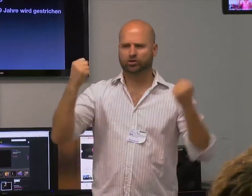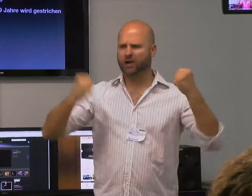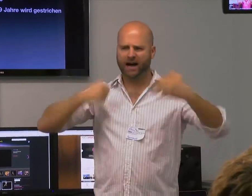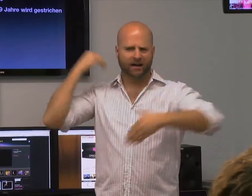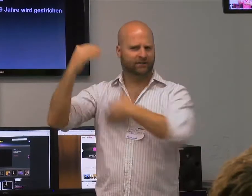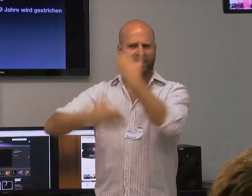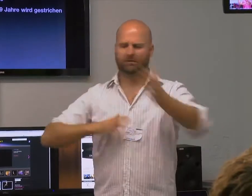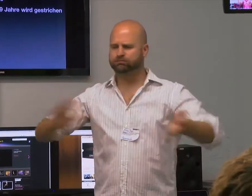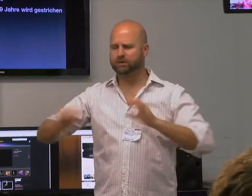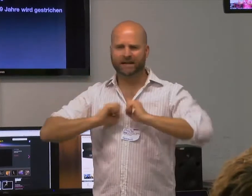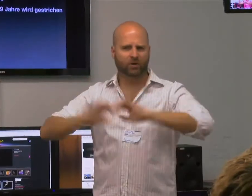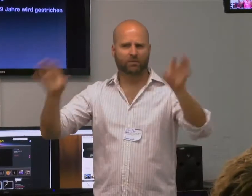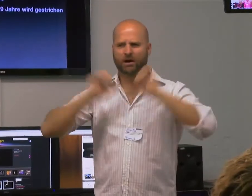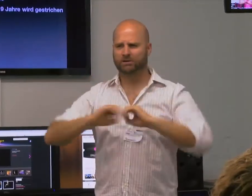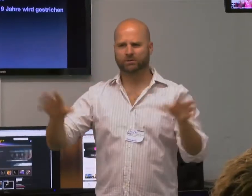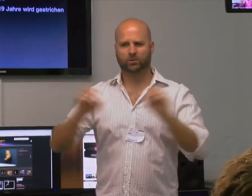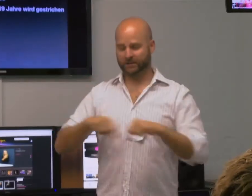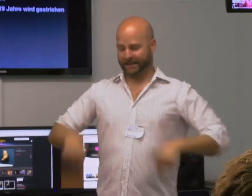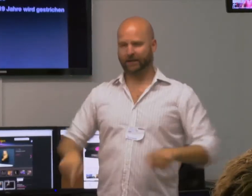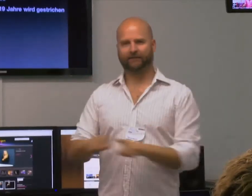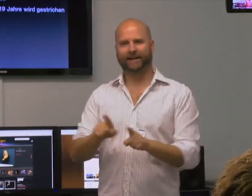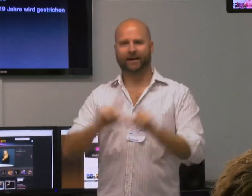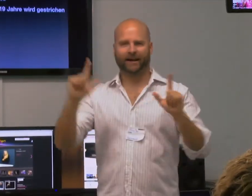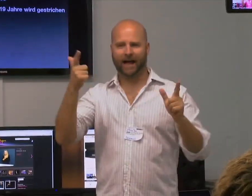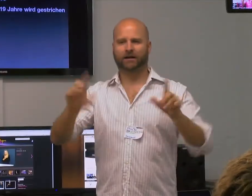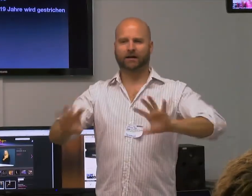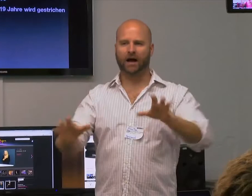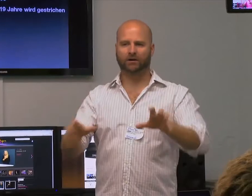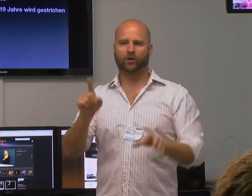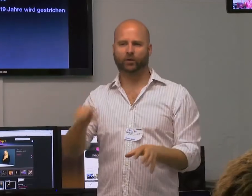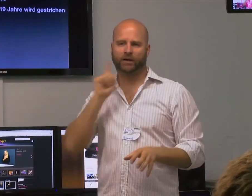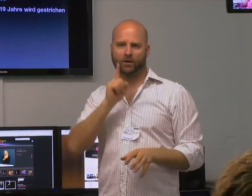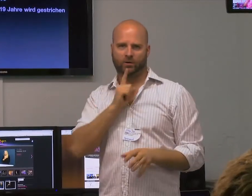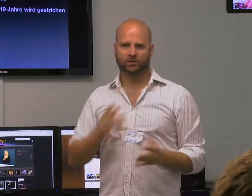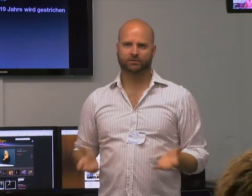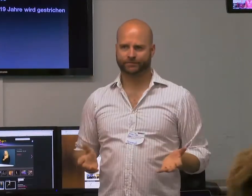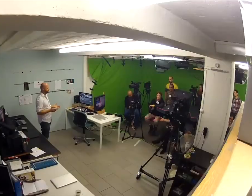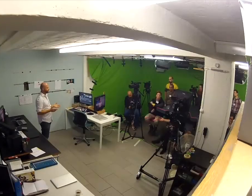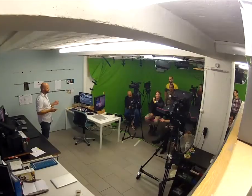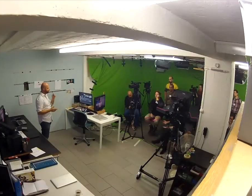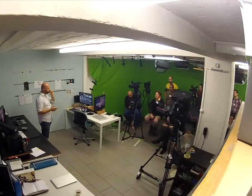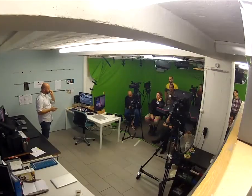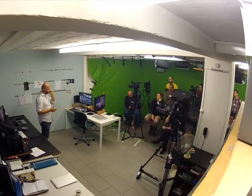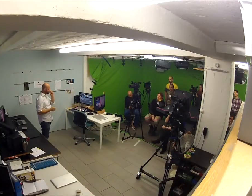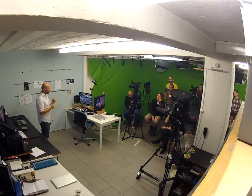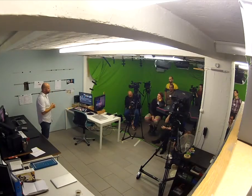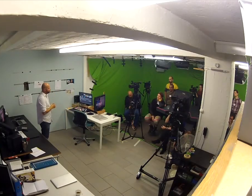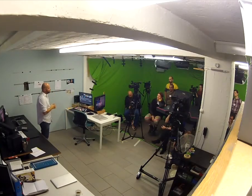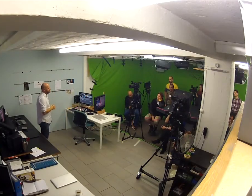In Amerika oder überall, da gibt es so viel gebärdensprachliche Informationen. Aber wir können ja nicht mal Radio hören, nichts, es gibt